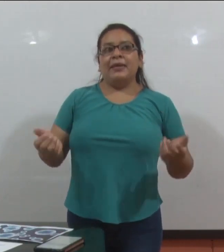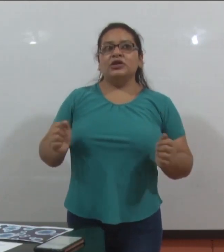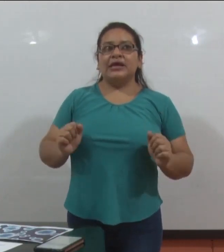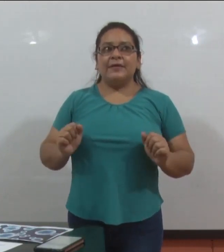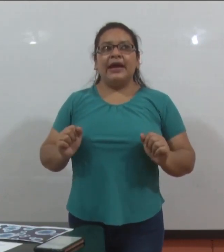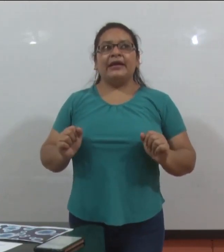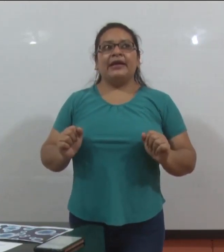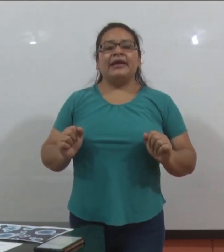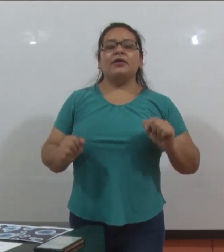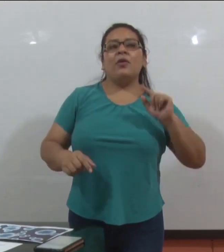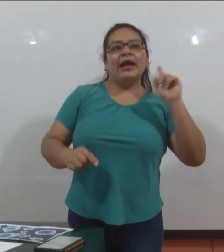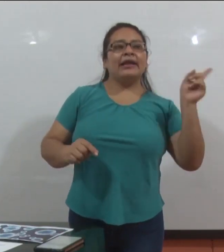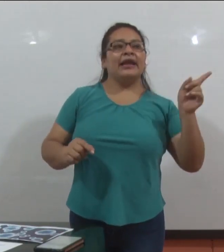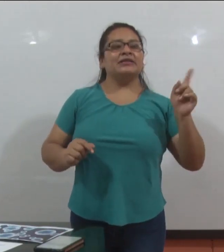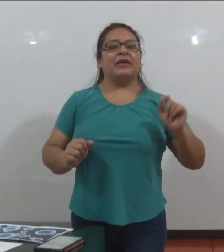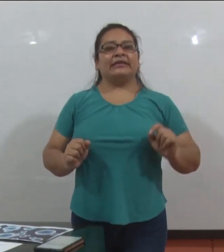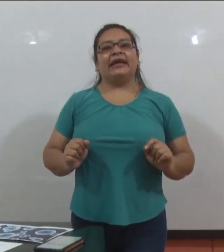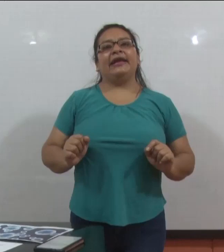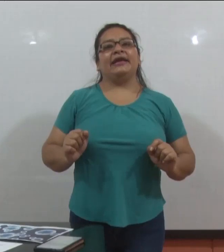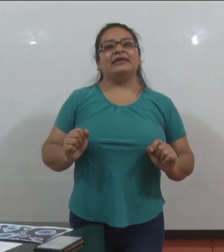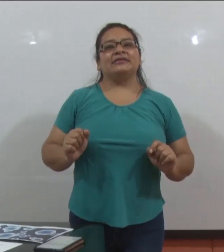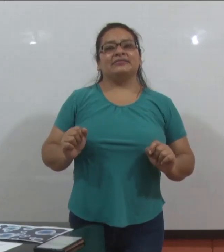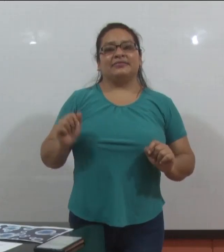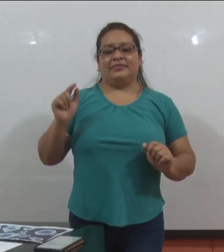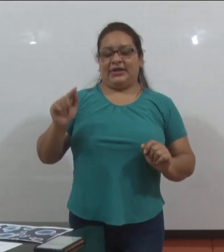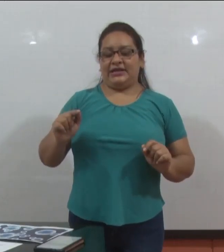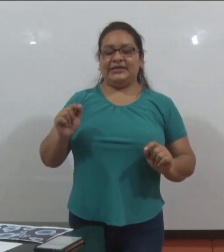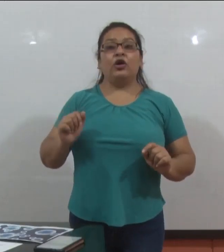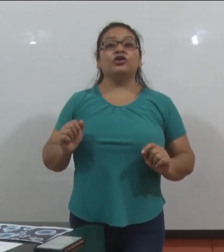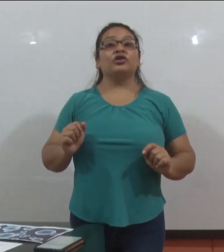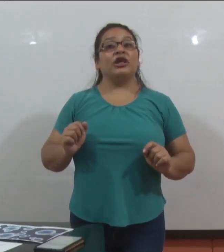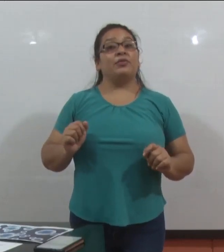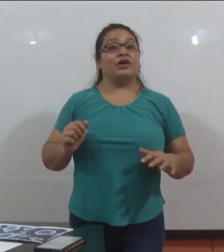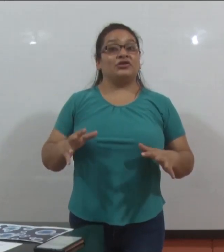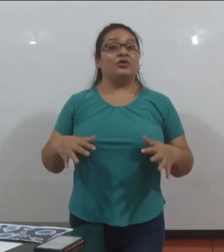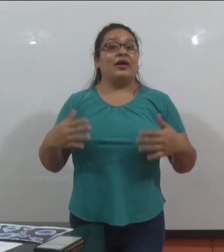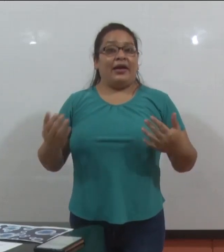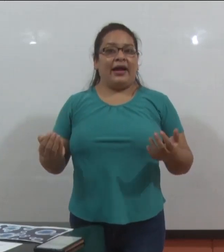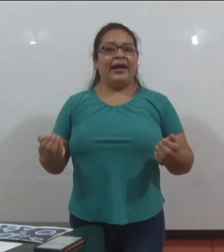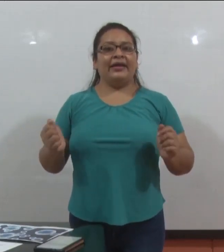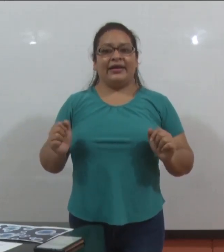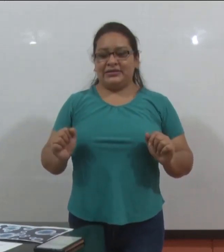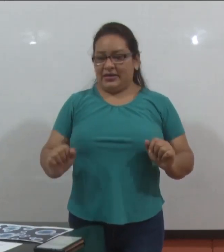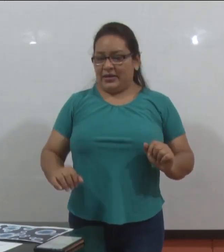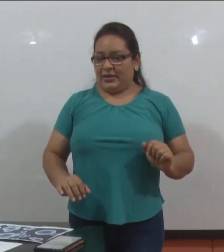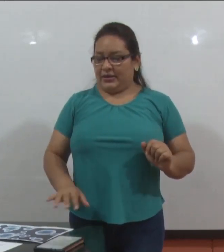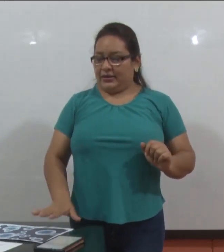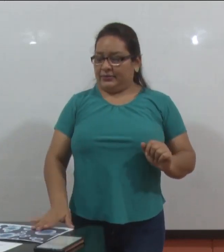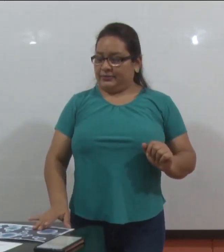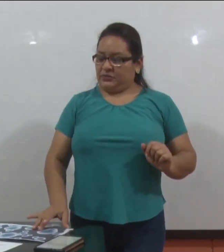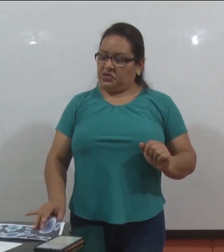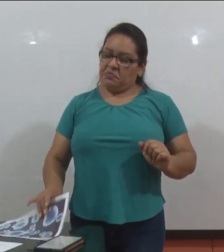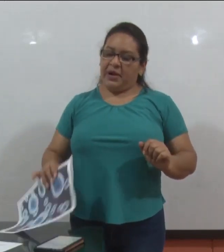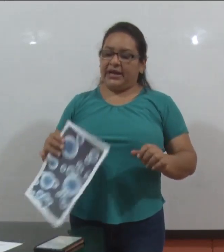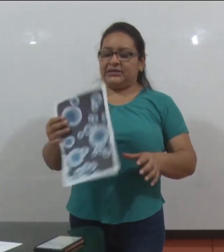Vamos a ver, igual que las bacterias, este otro tipo que son arqueas, son